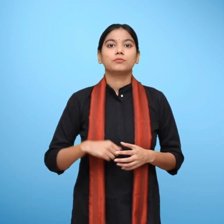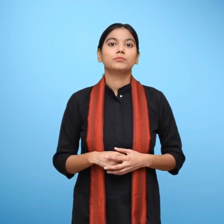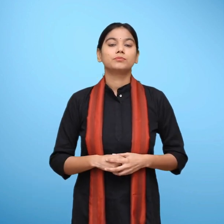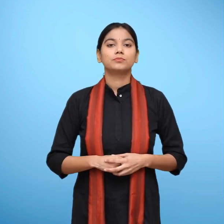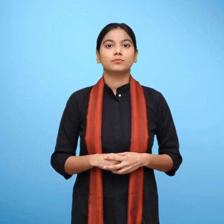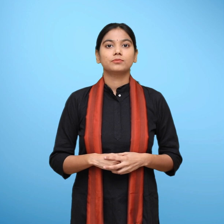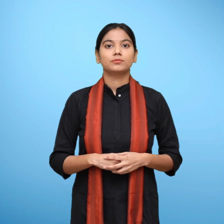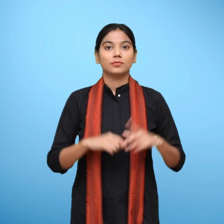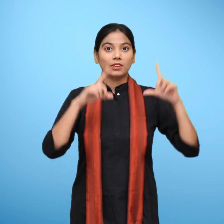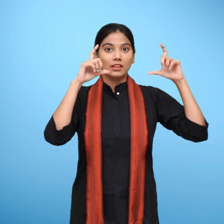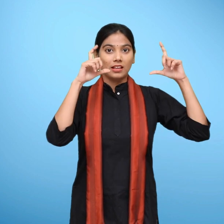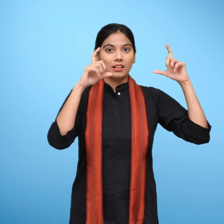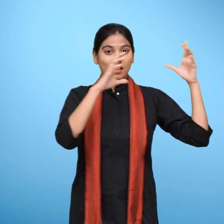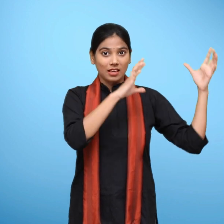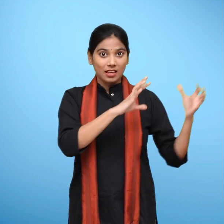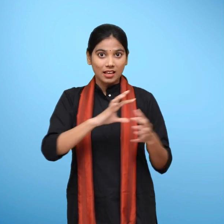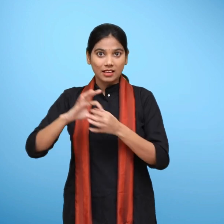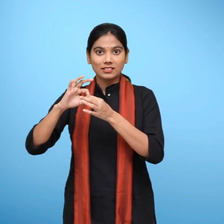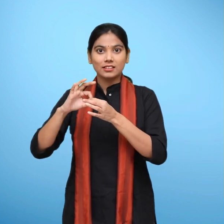एक चित्र और बातचीत